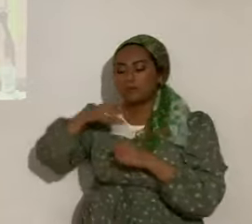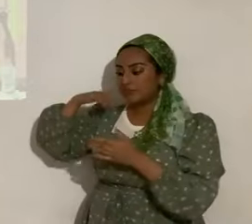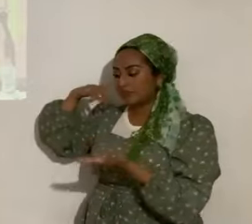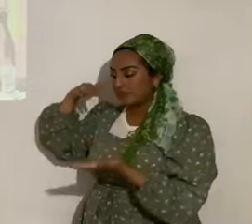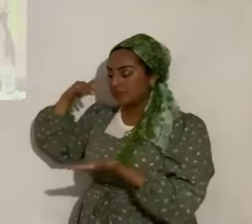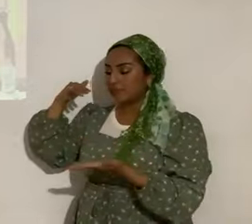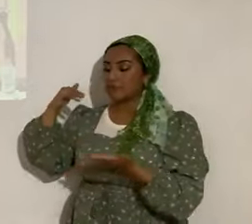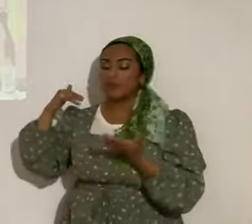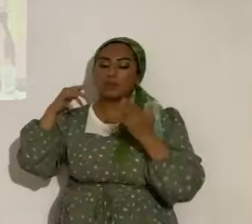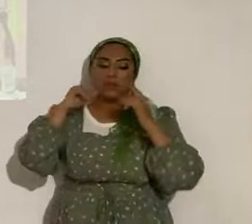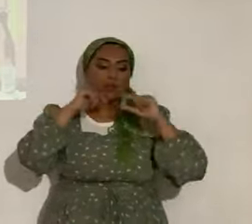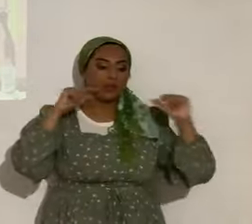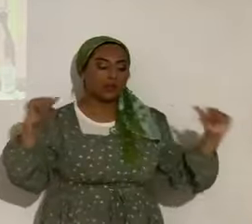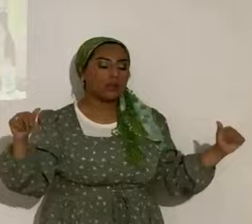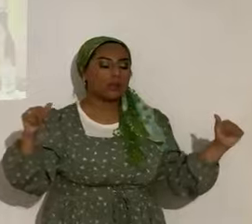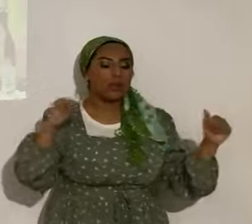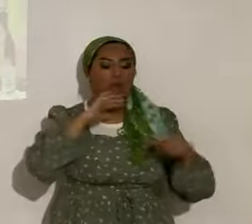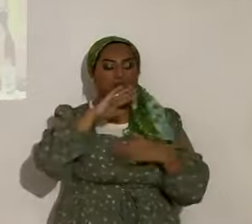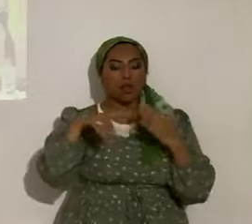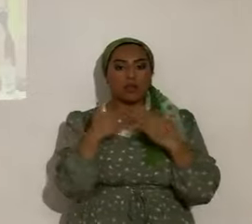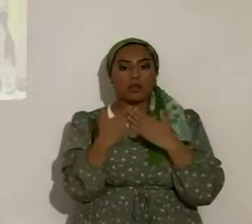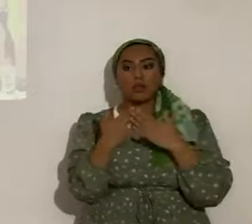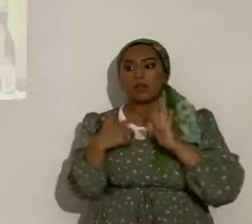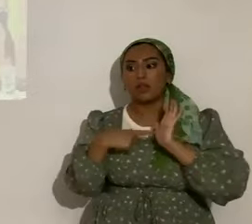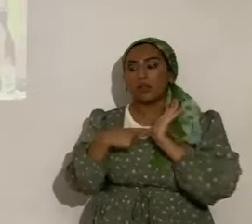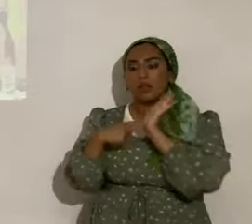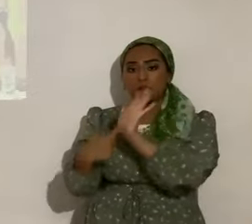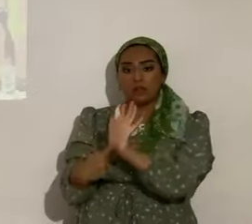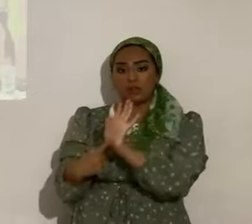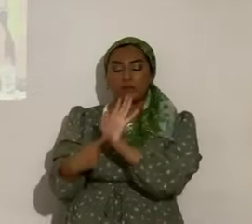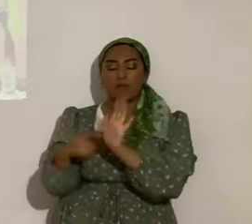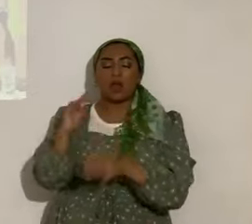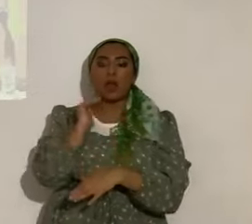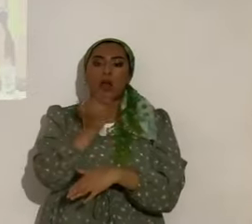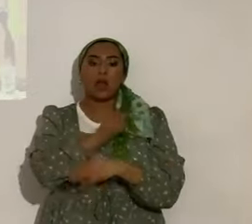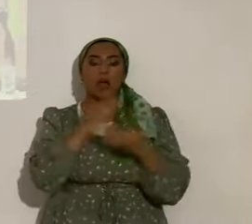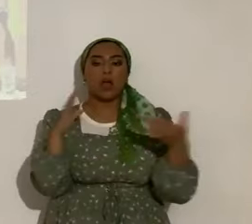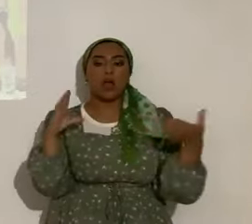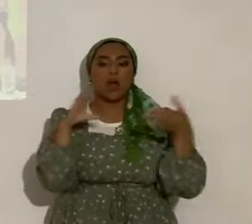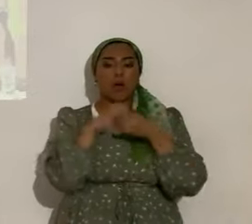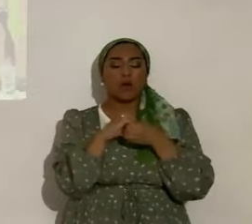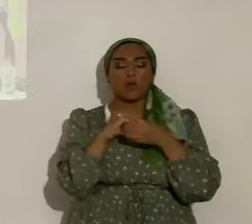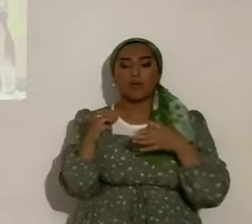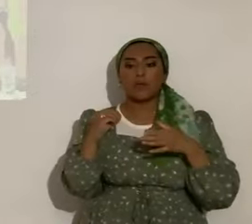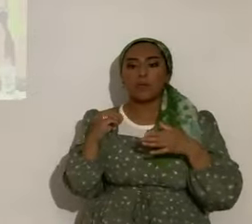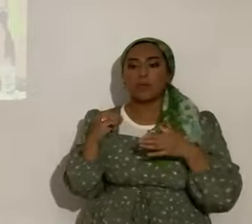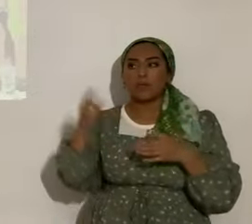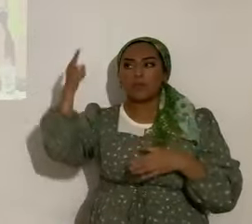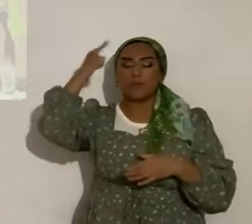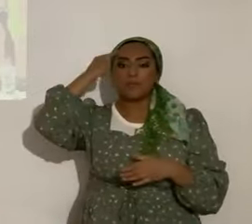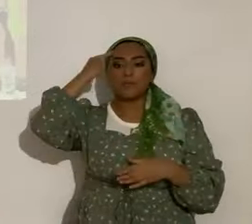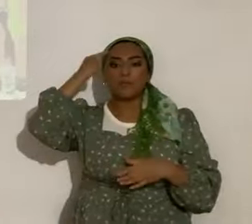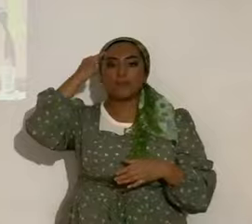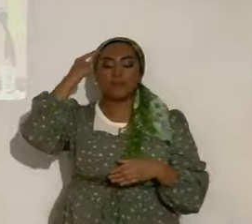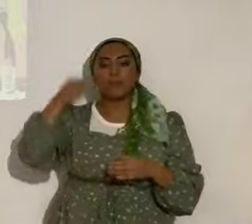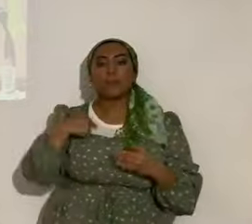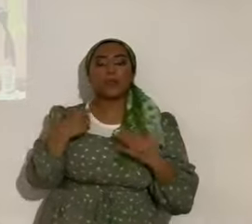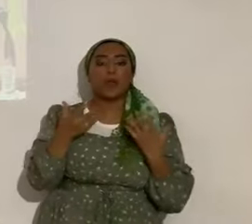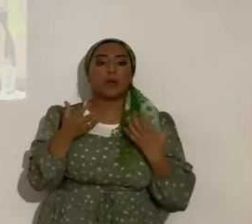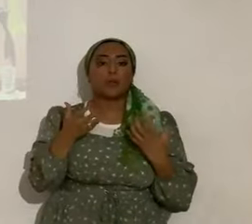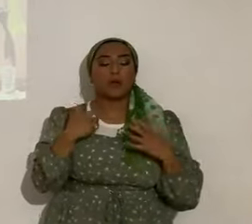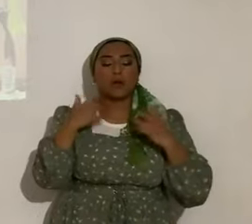etcétera, son la manifestación de nuestro propio estado mental. Yo quiero